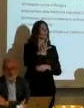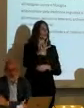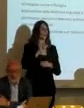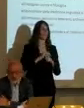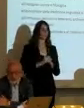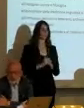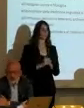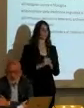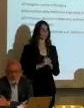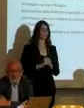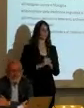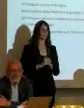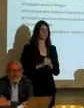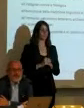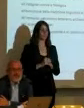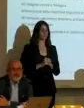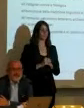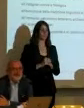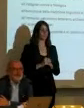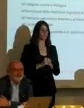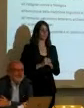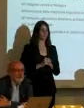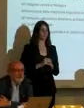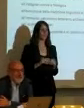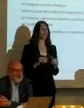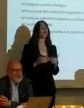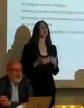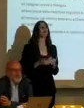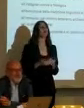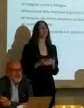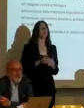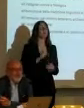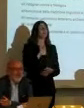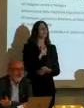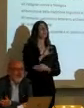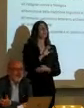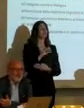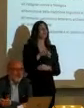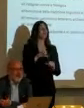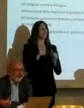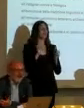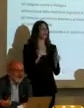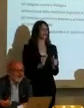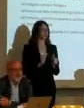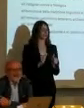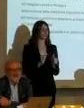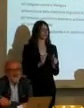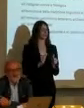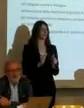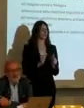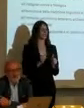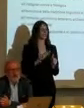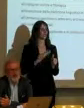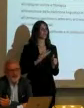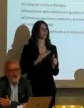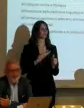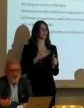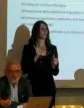L'approccio interdisciplinare è una dei punti di forza, una delle caratteristiche degli